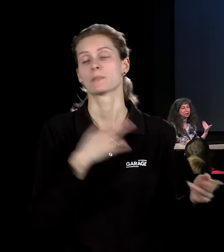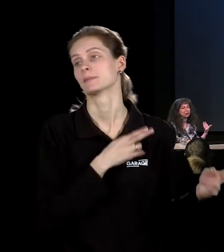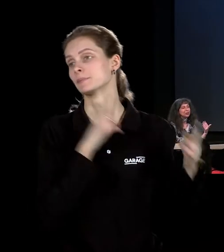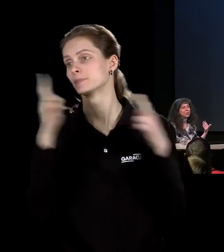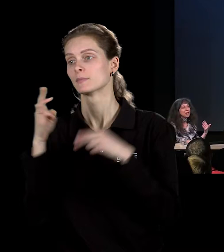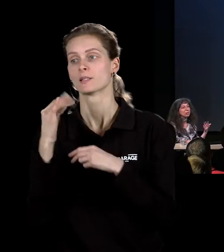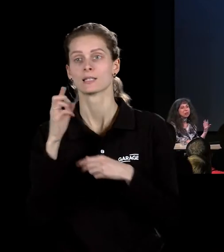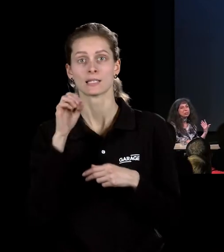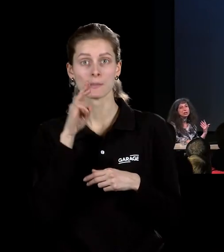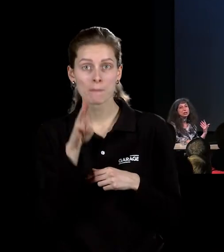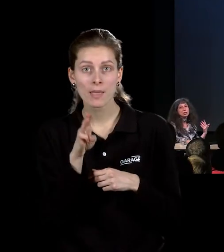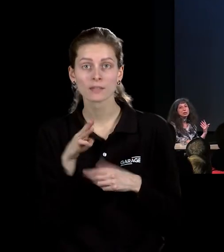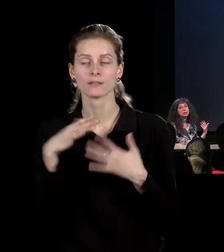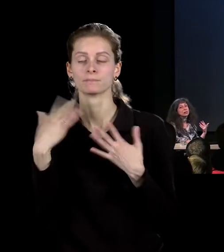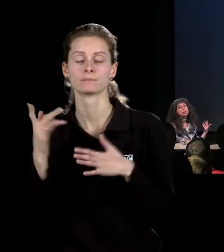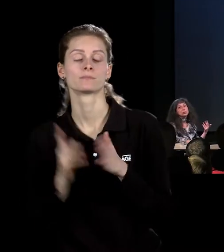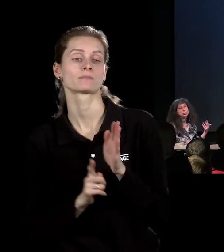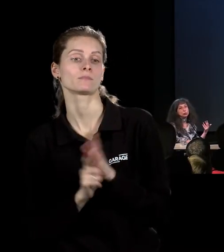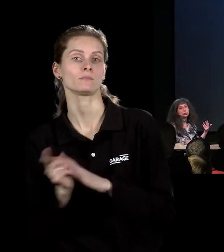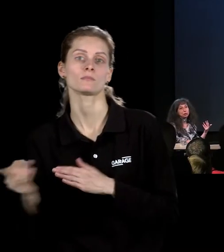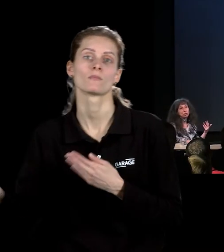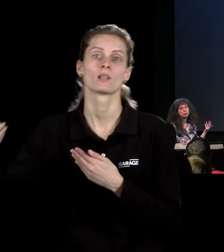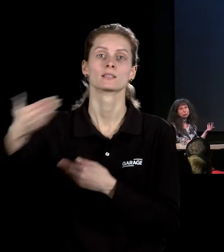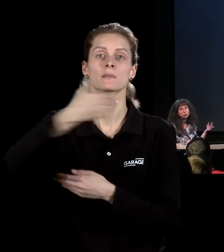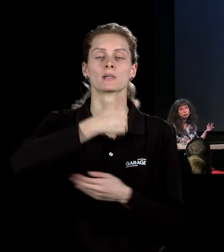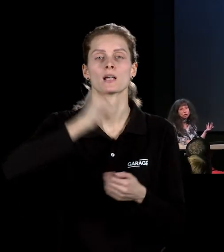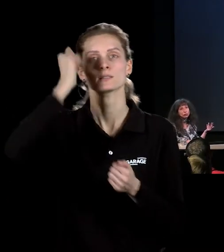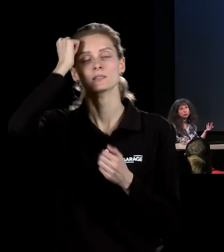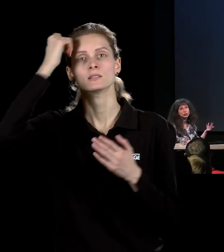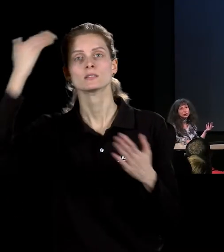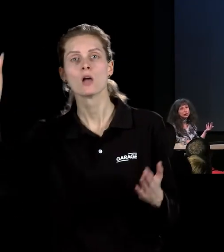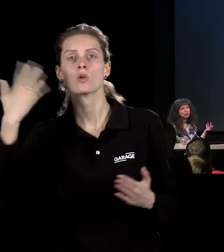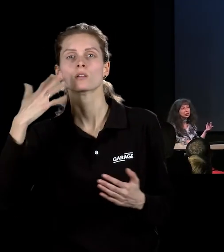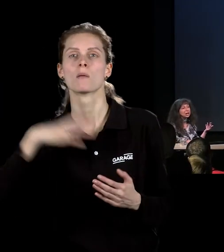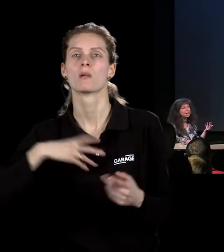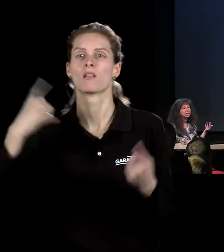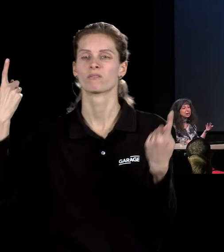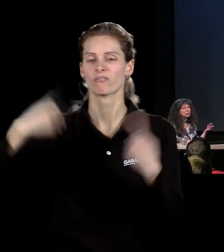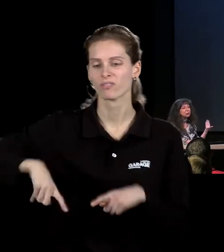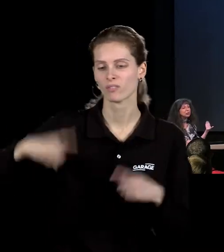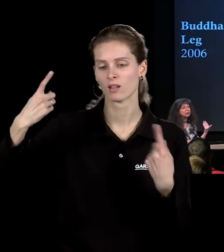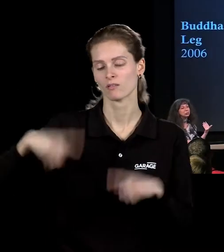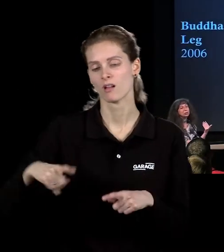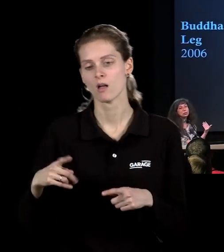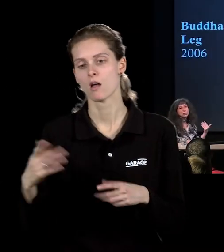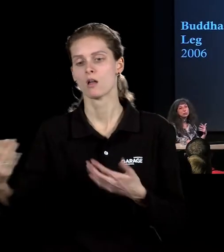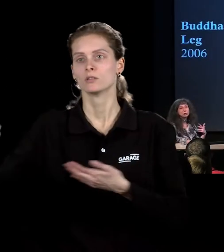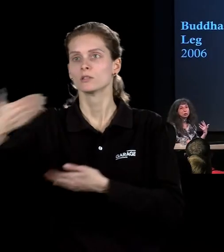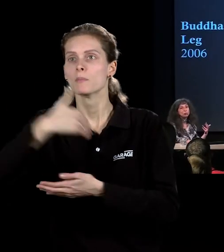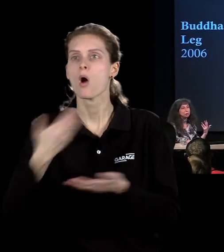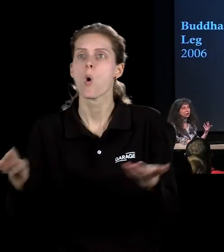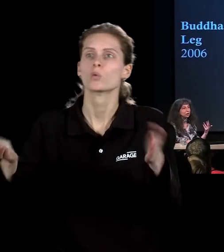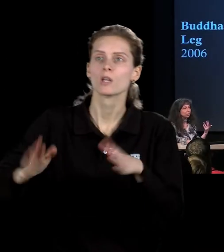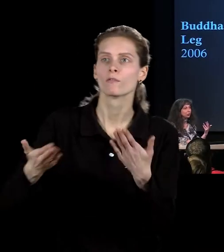начинает собирать фрагменты статуи, уничтоженных во время культурной революции китайской, и работать с этими